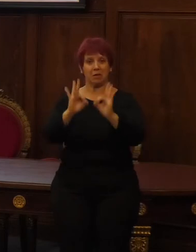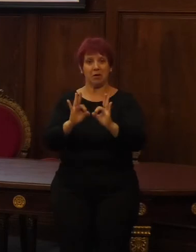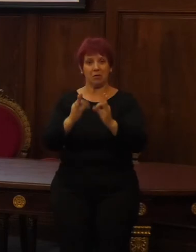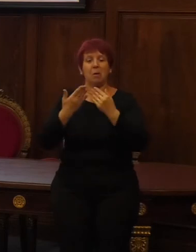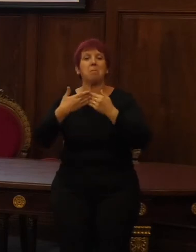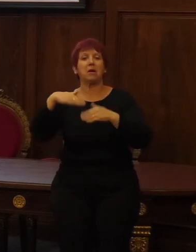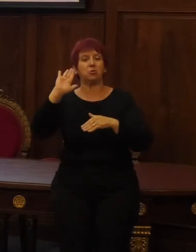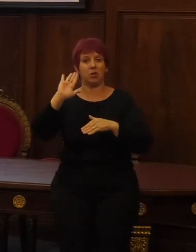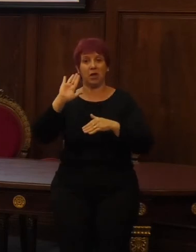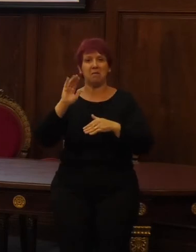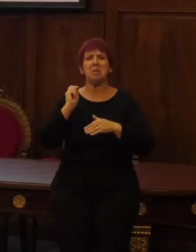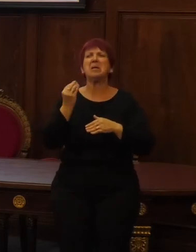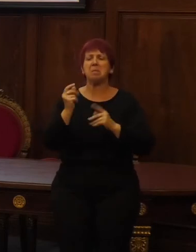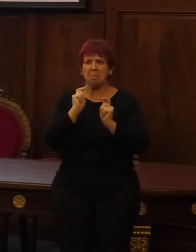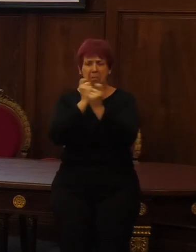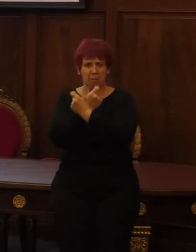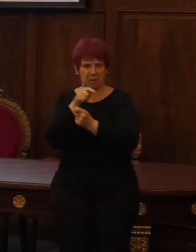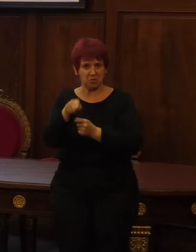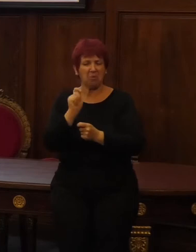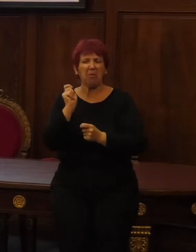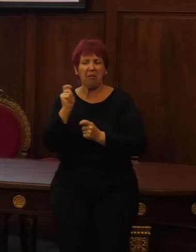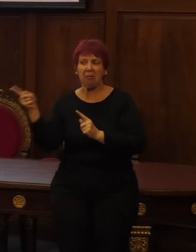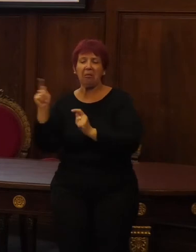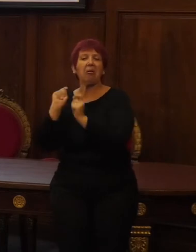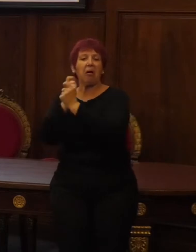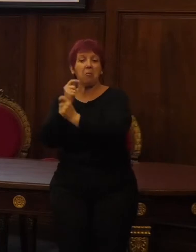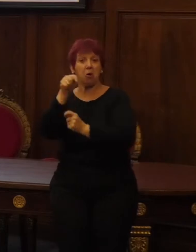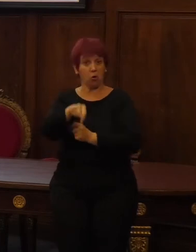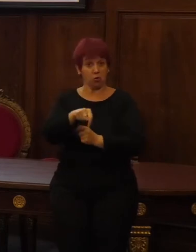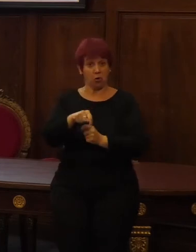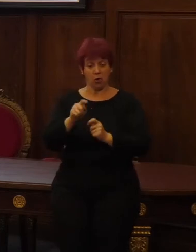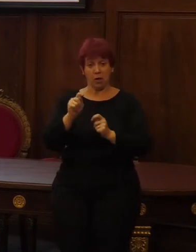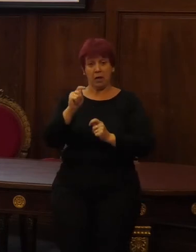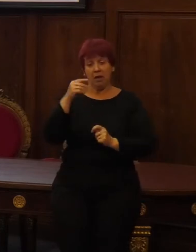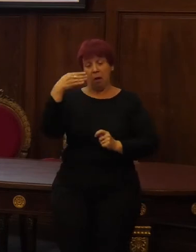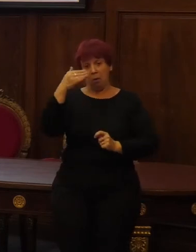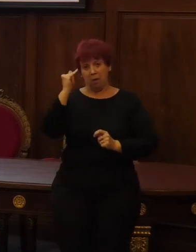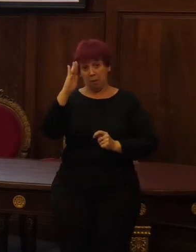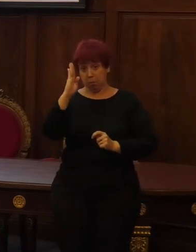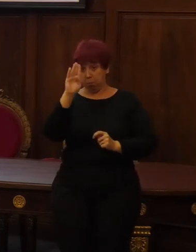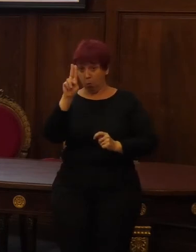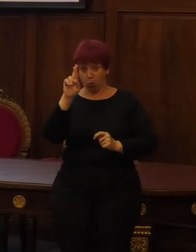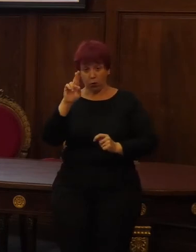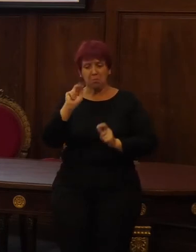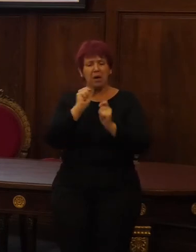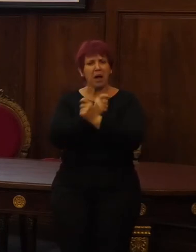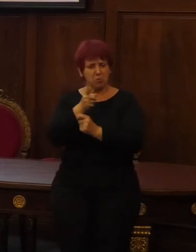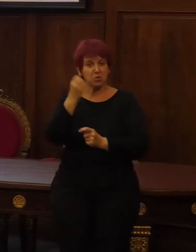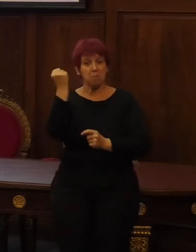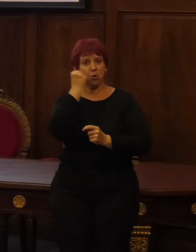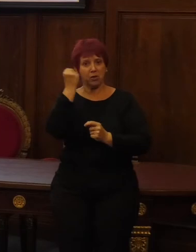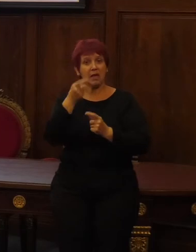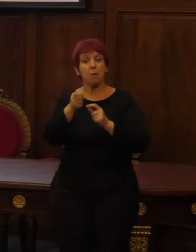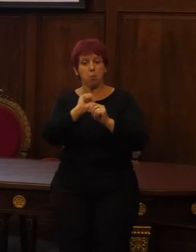en el CDC. ¿Qué hubiera cambiado eso? La creación del IPUR fue fundamental, porque